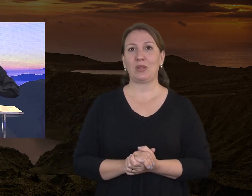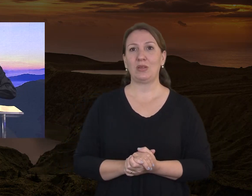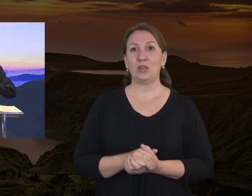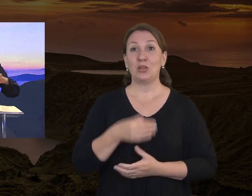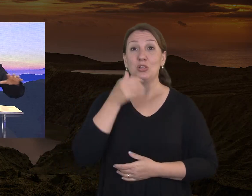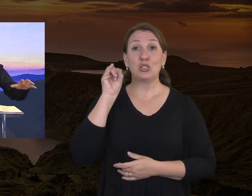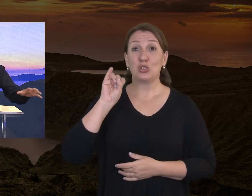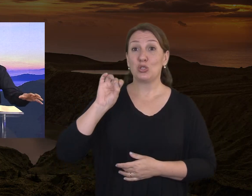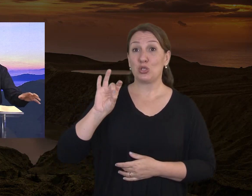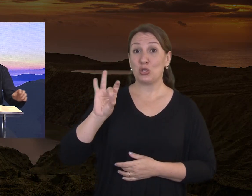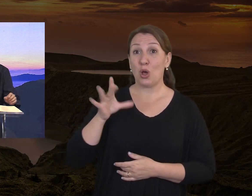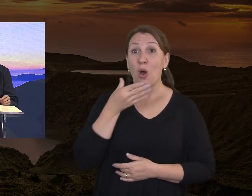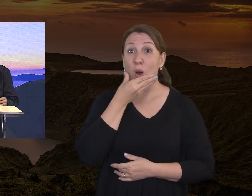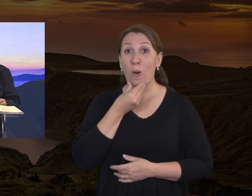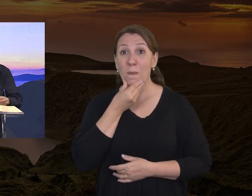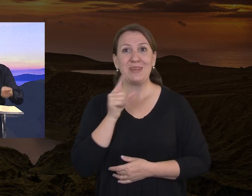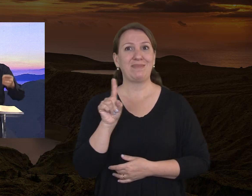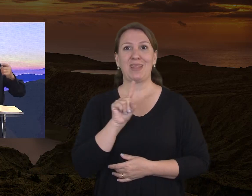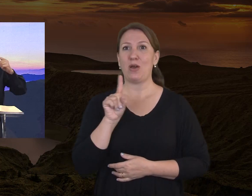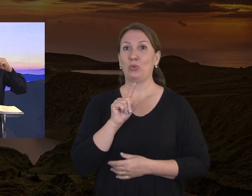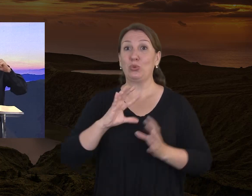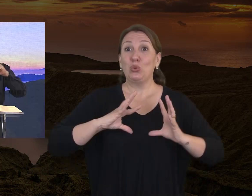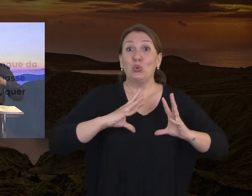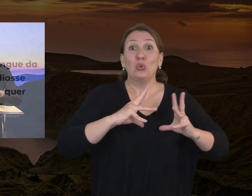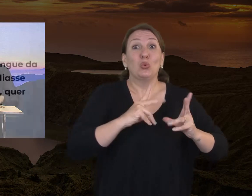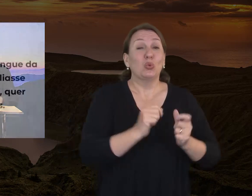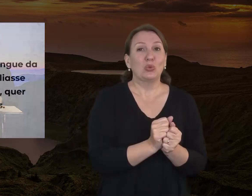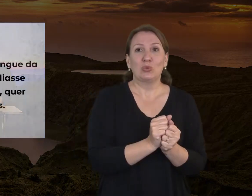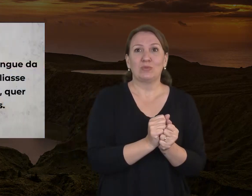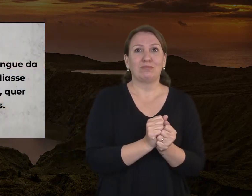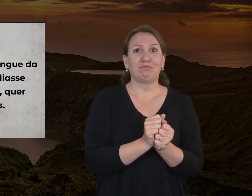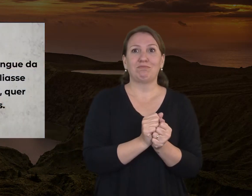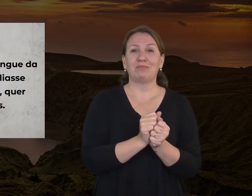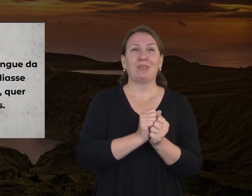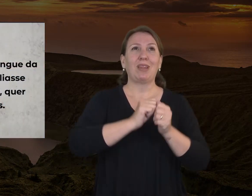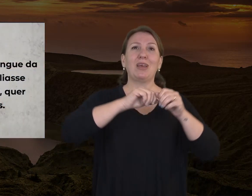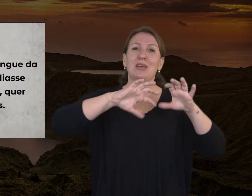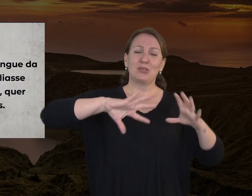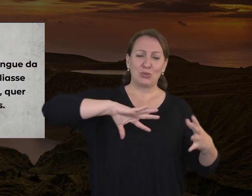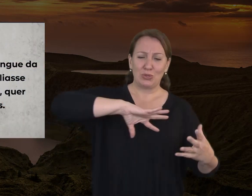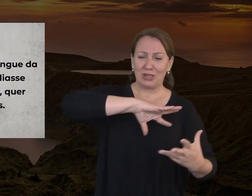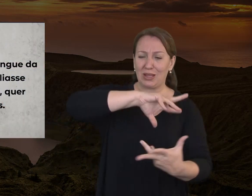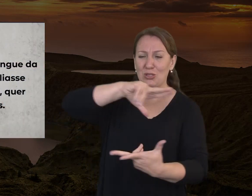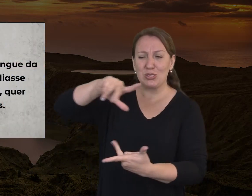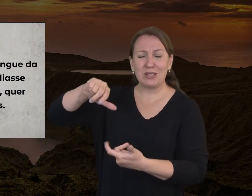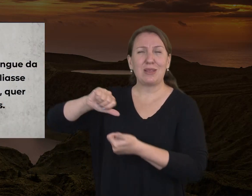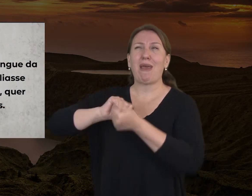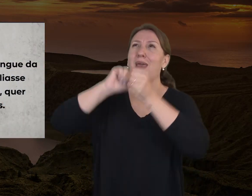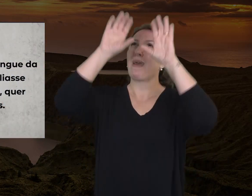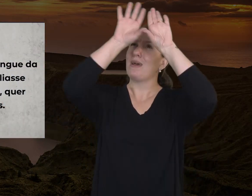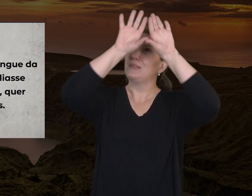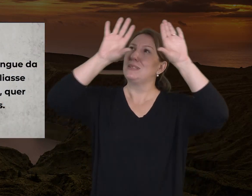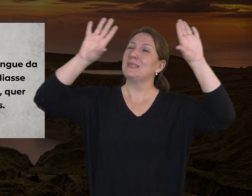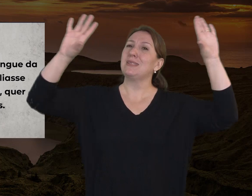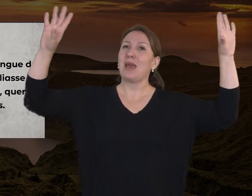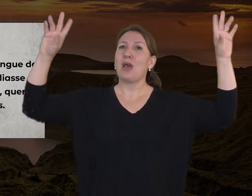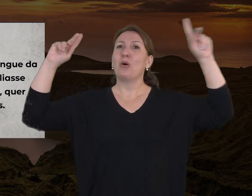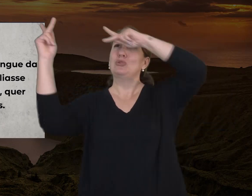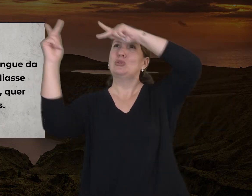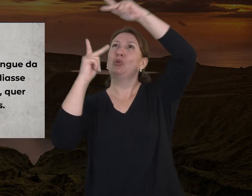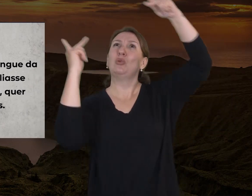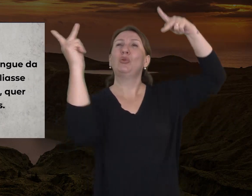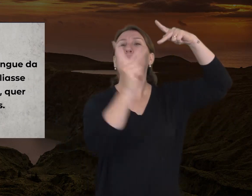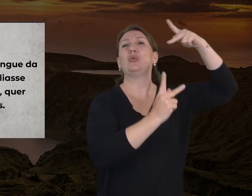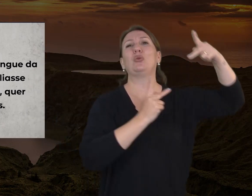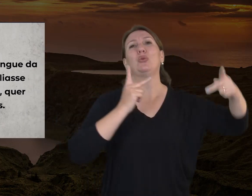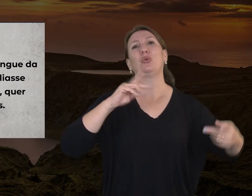homem, é todas as coisas, quer sobre a terra, quer no céu. De novo ele fala, quer sobre a terra, quer